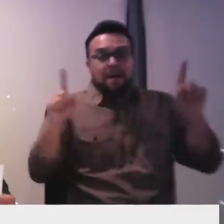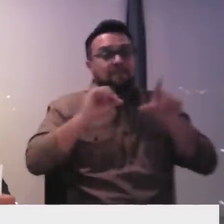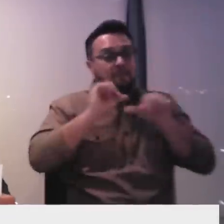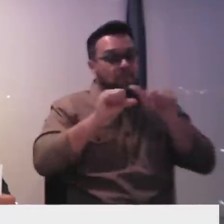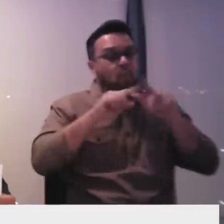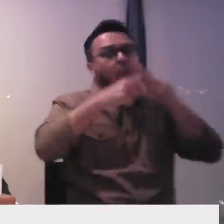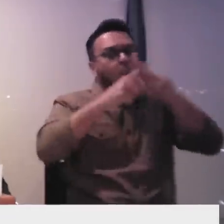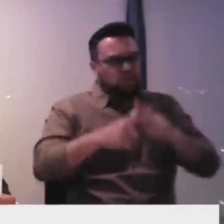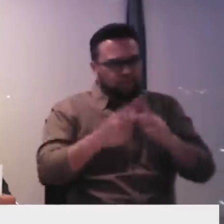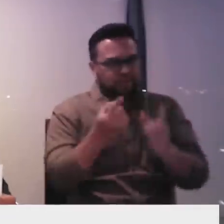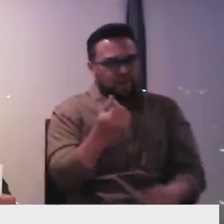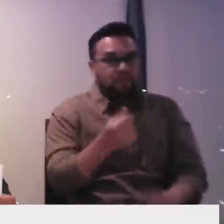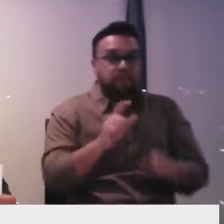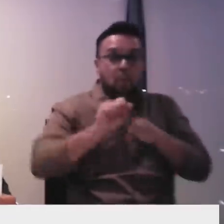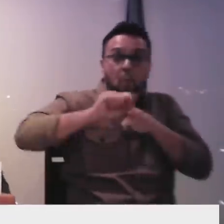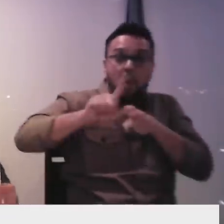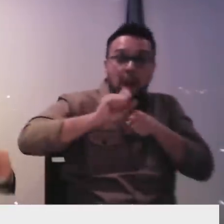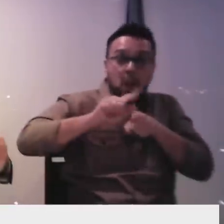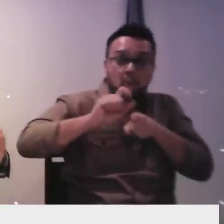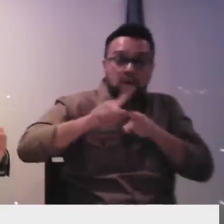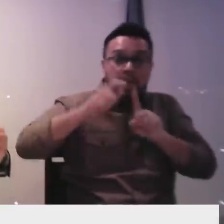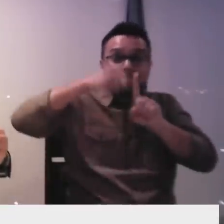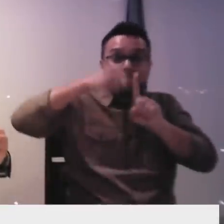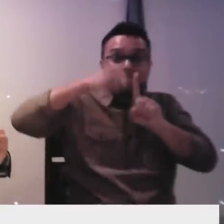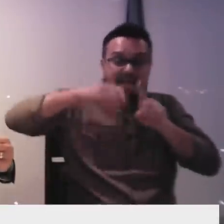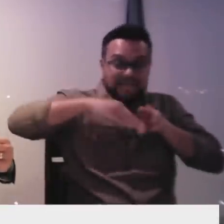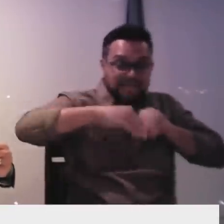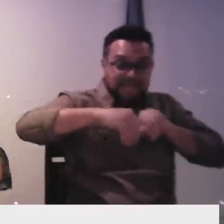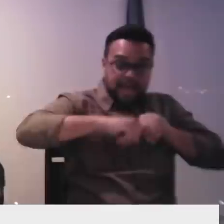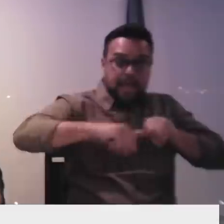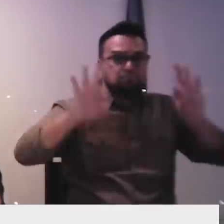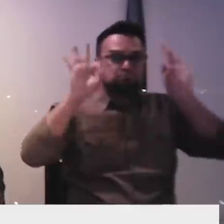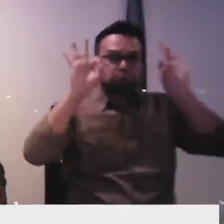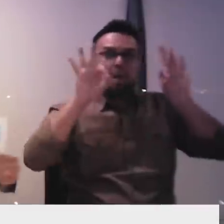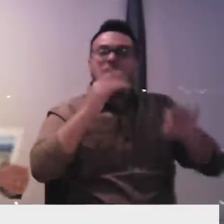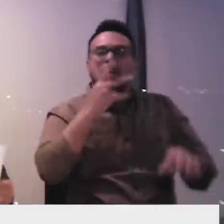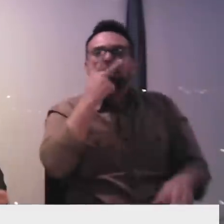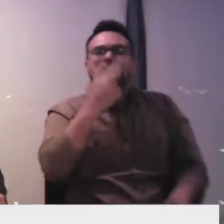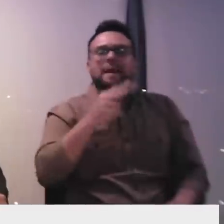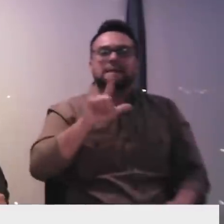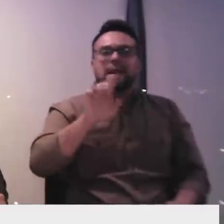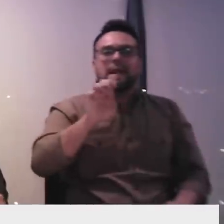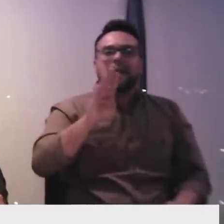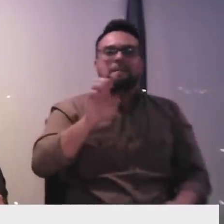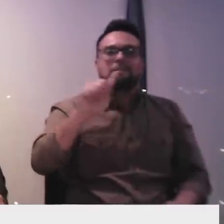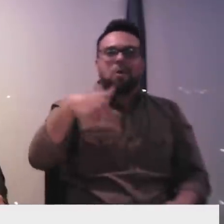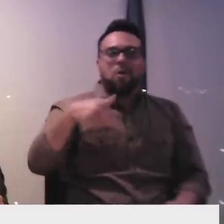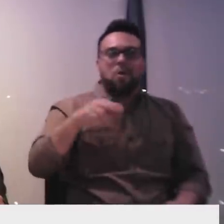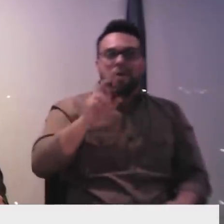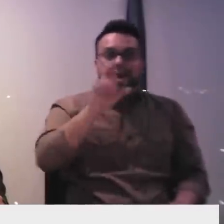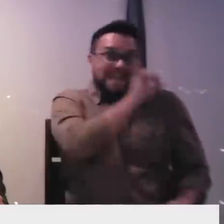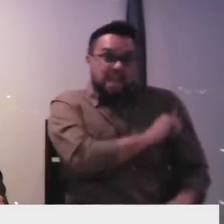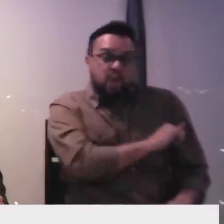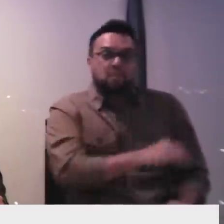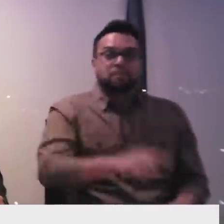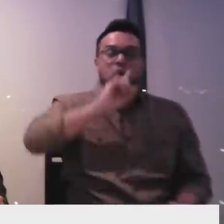preço. O aluguel mensal do terreno, aqui é um terreno nobre, como se fosse, por exemplo, o Leblon lá no Rio de Janeiro, né?